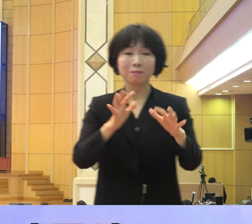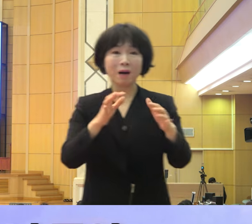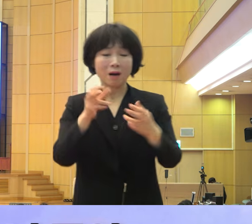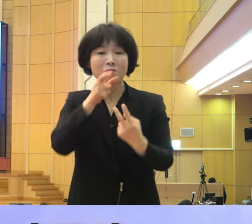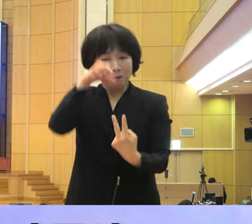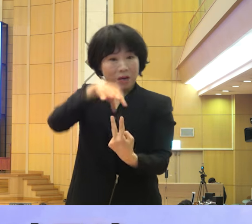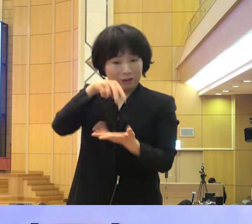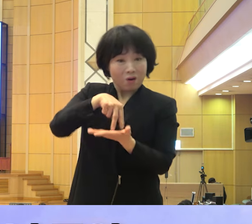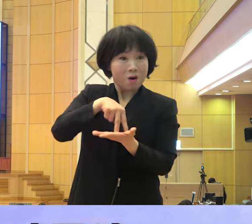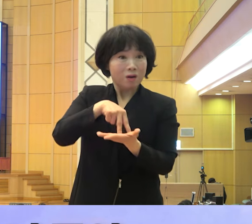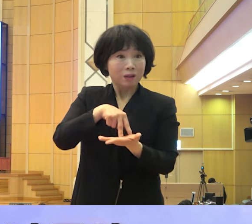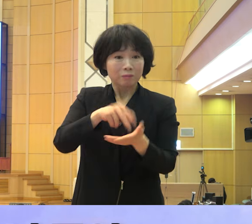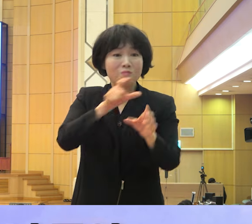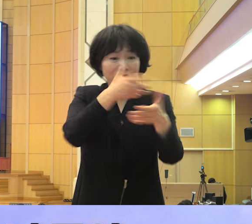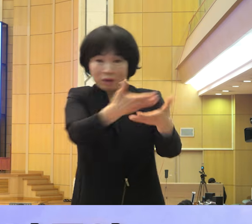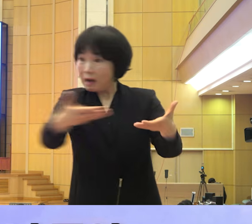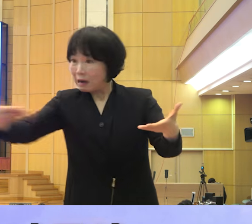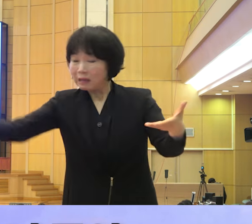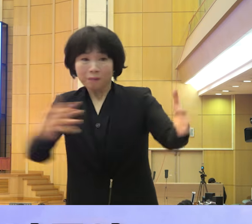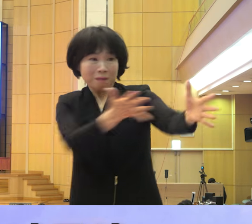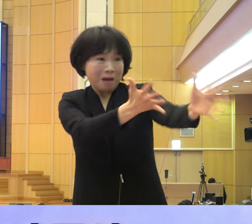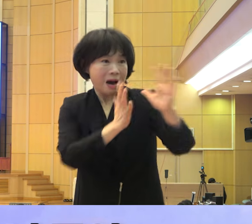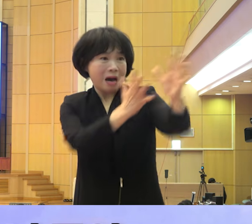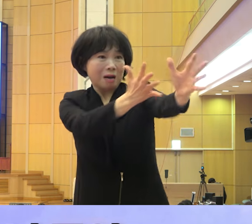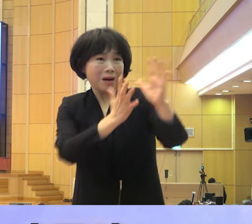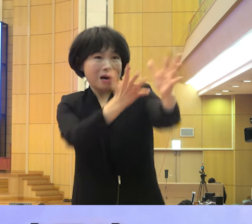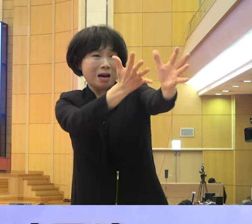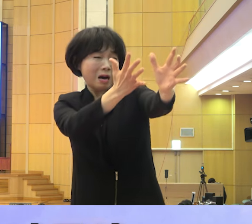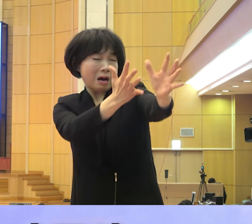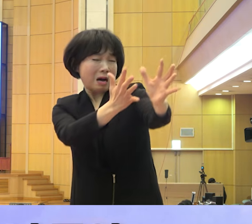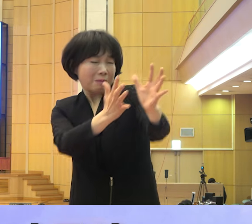받지요. 세례 요한이가 하는 말이